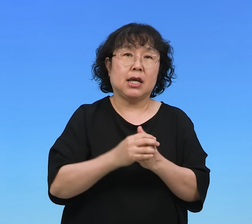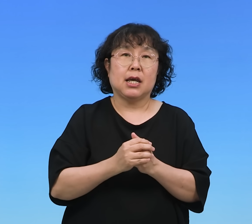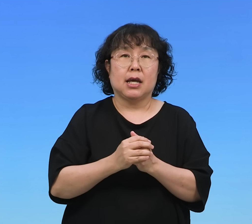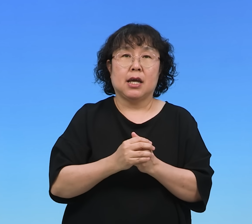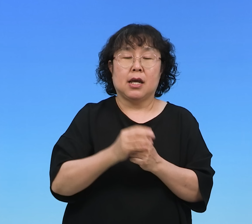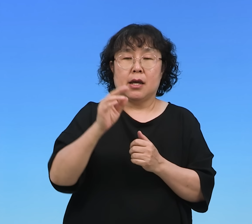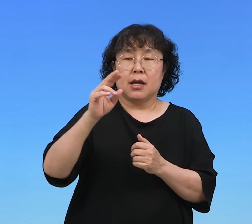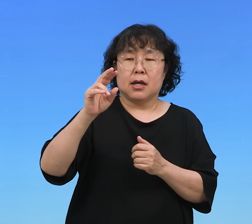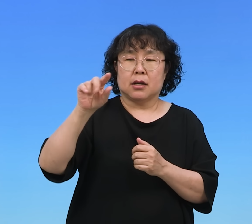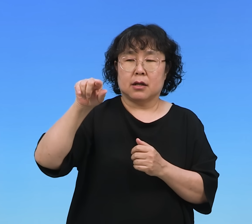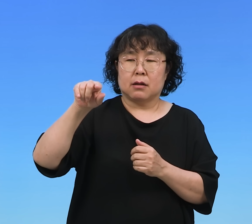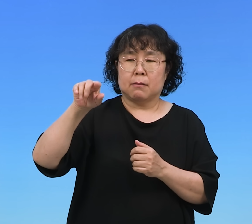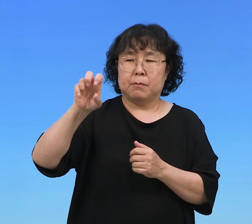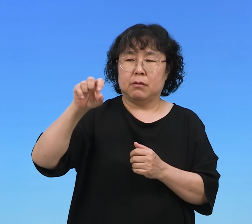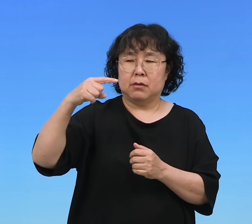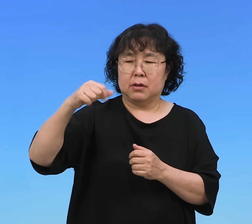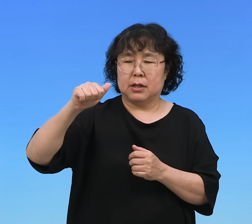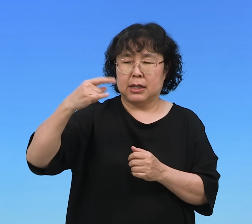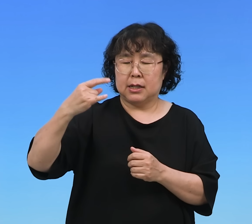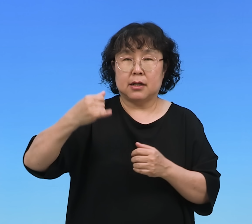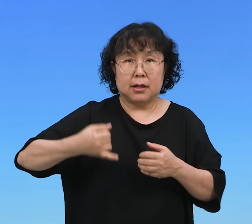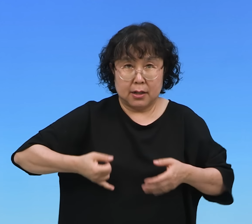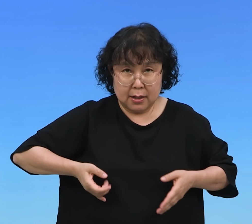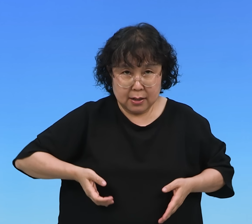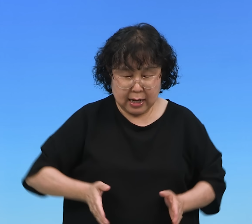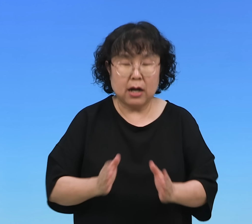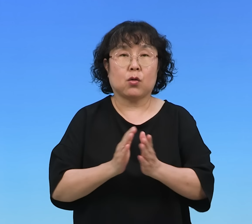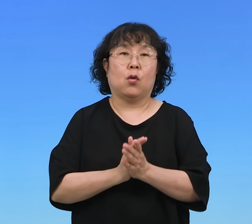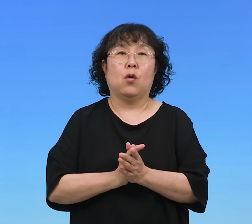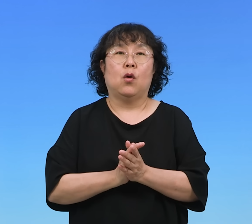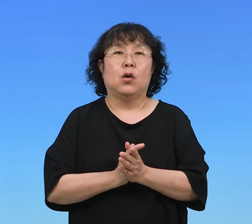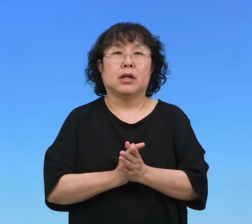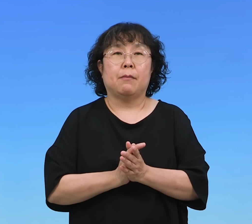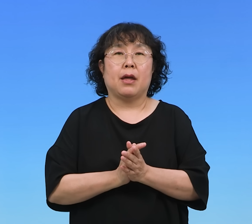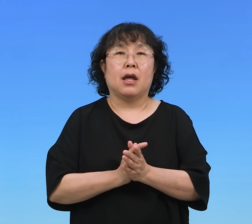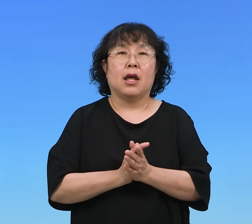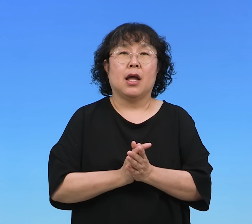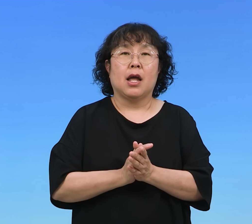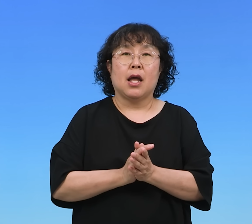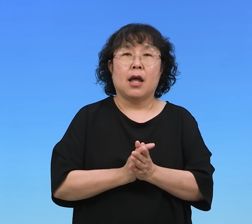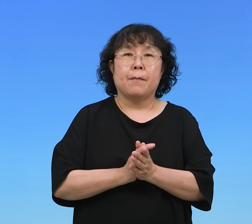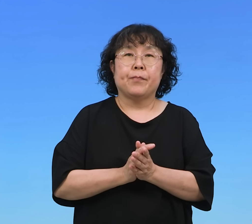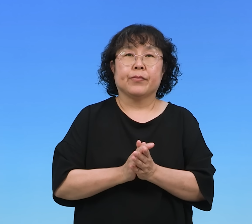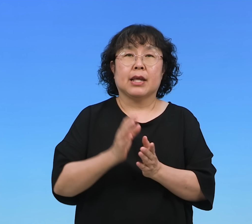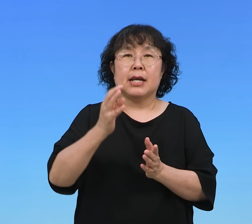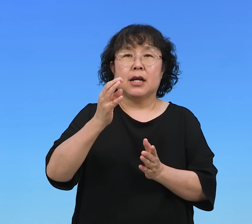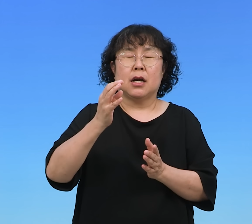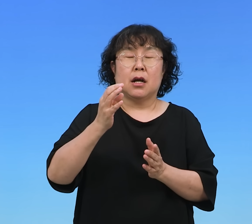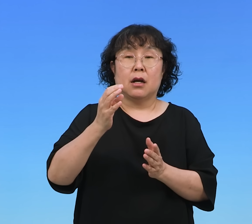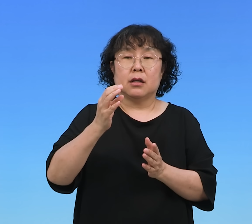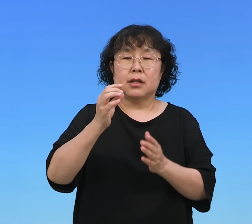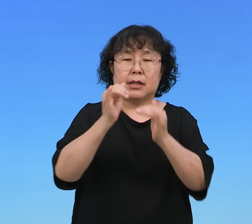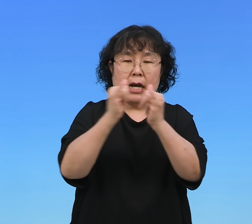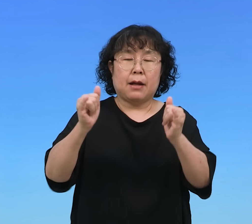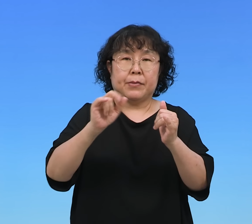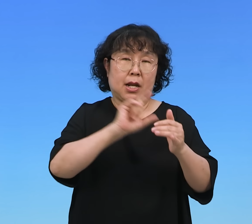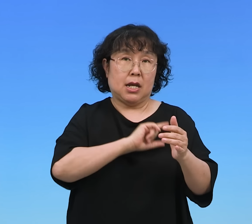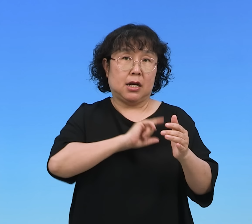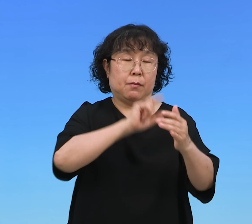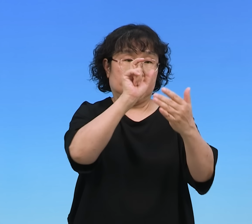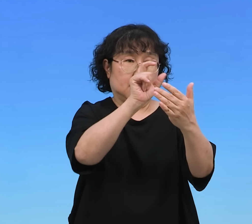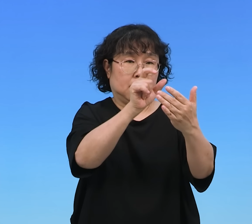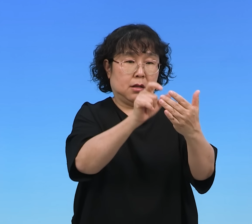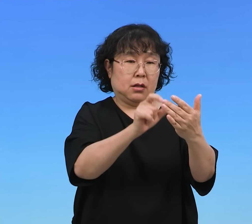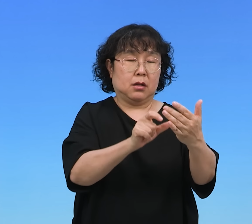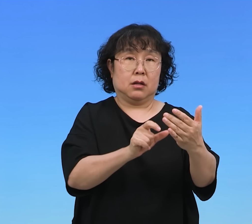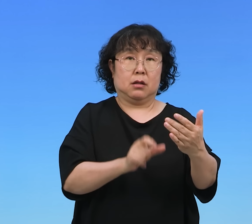머힐은 에스돈의 아버지요, 에스돈은 베드라바와 바세아와 이르나하스의 아버지 느힌나를 낳았으니 이는 다